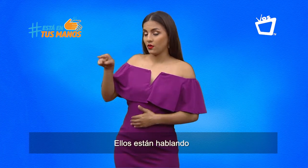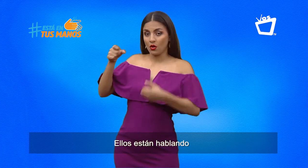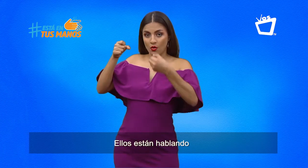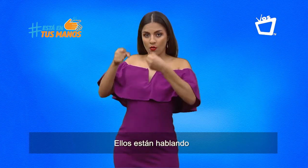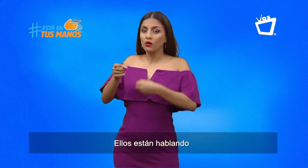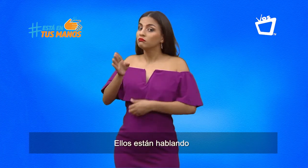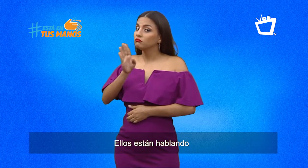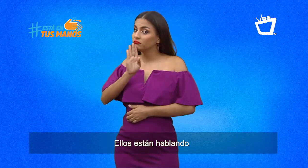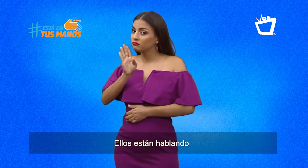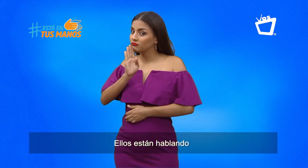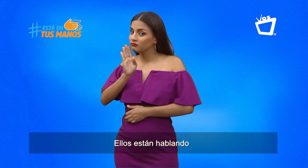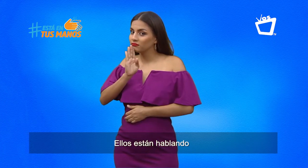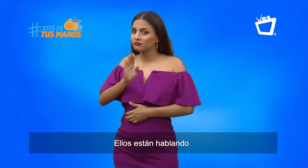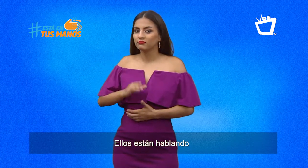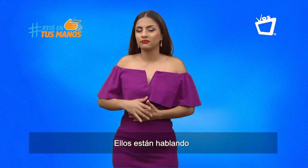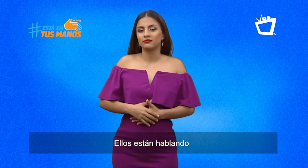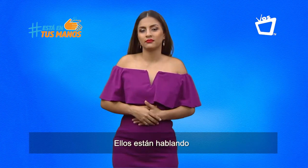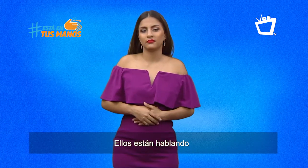ellos están hablando